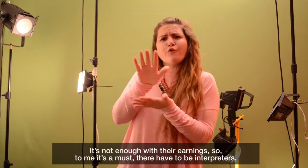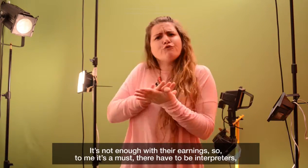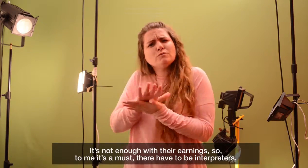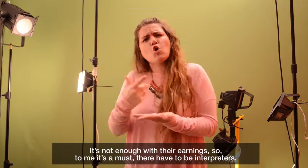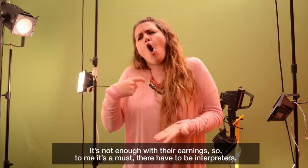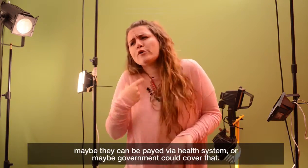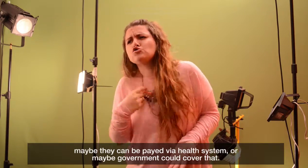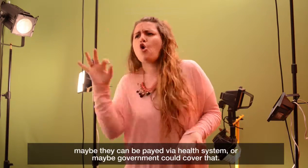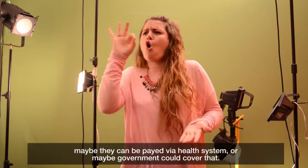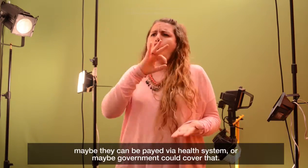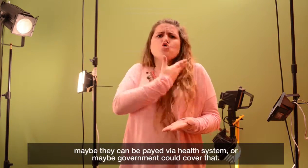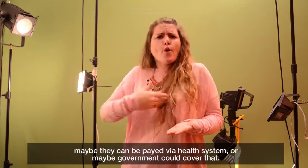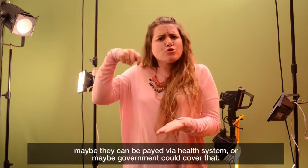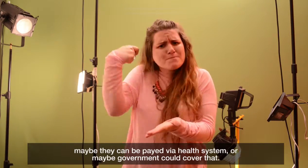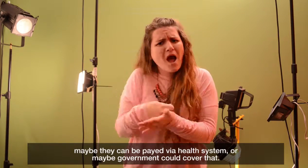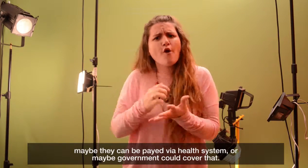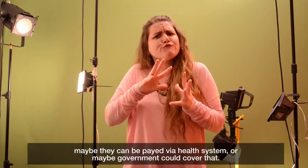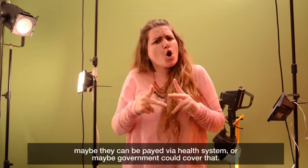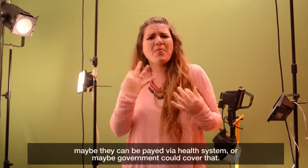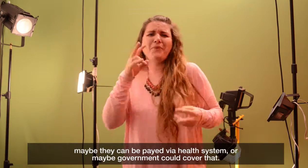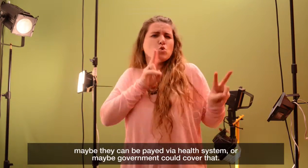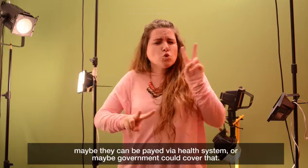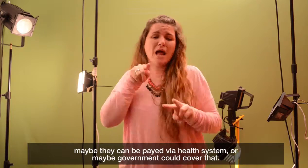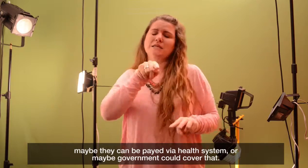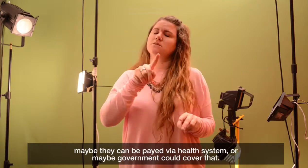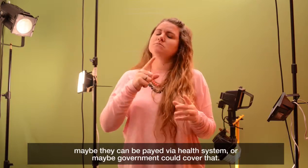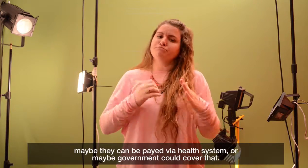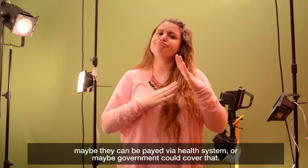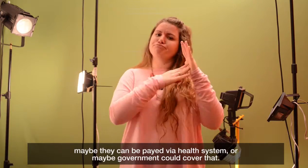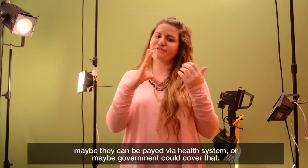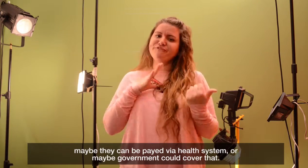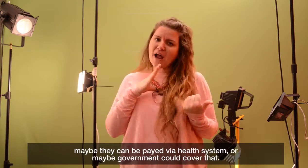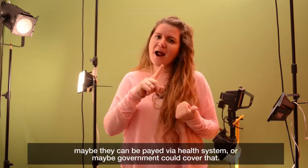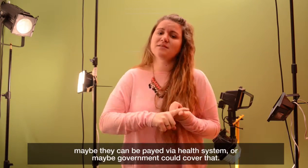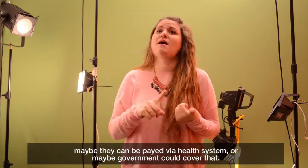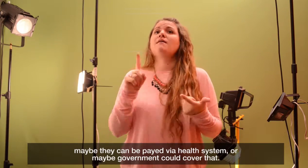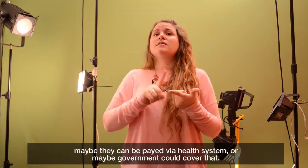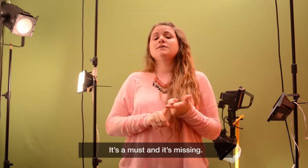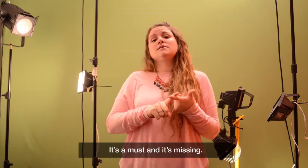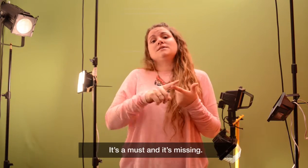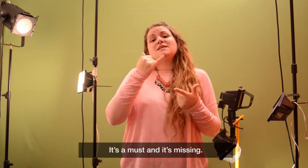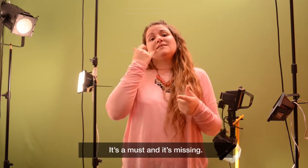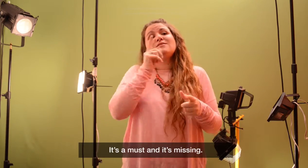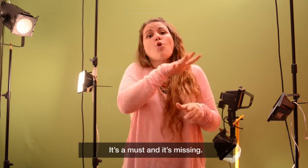intérprete, si no se puede pagar de alguna manera que las obras sociales o que algún gobierno pueda cubrir eso. Eso es algo fundamental que está